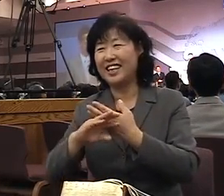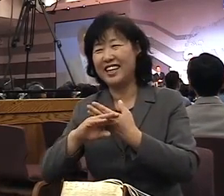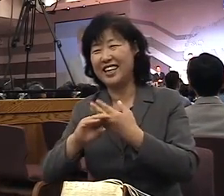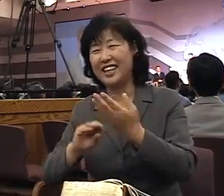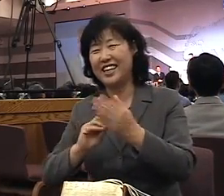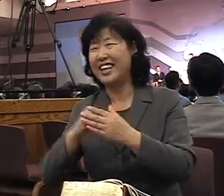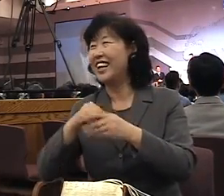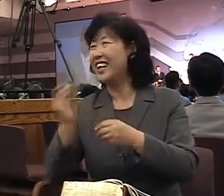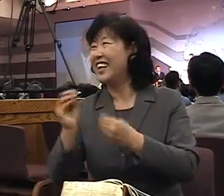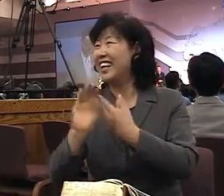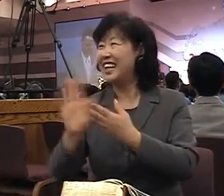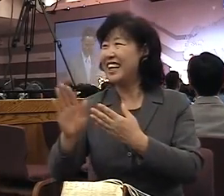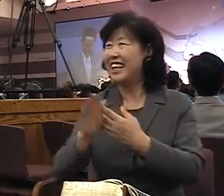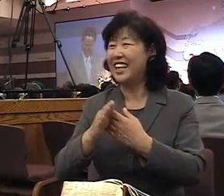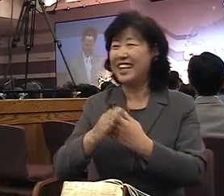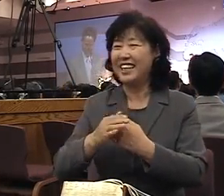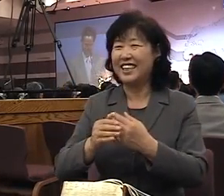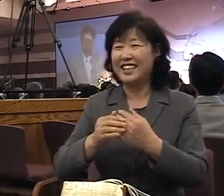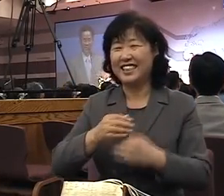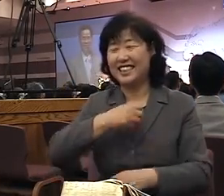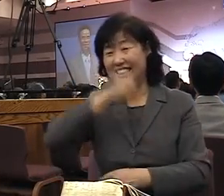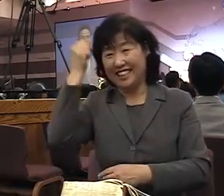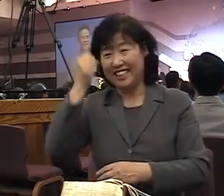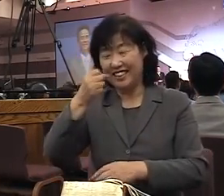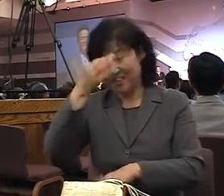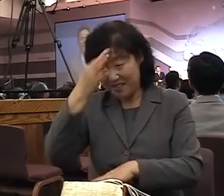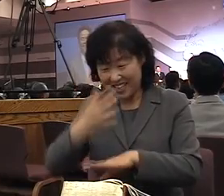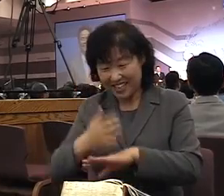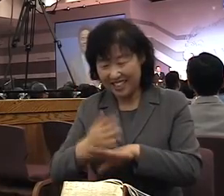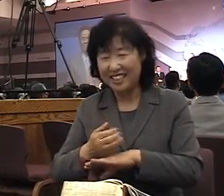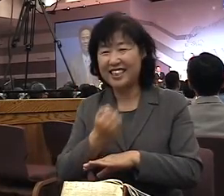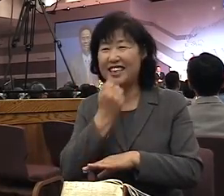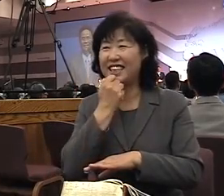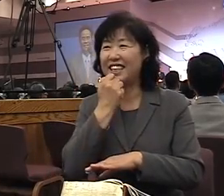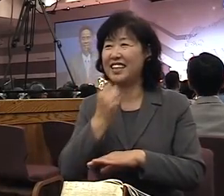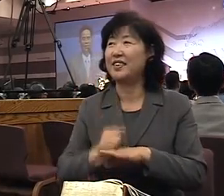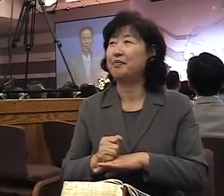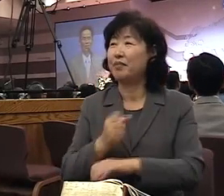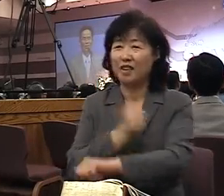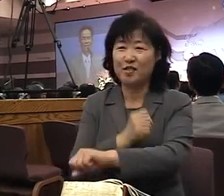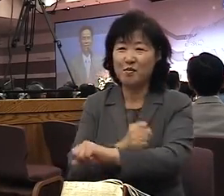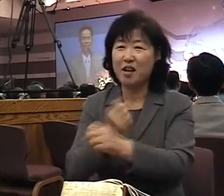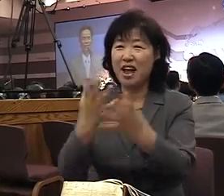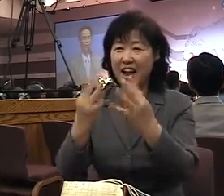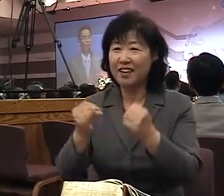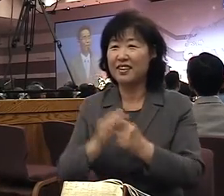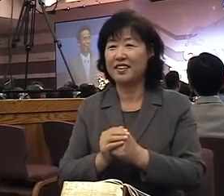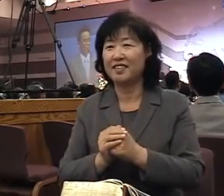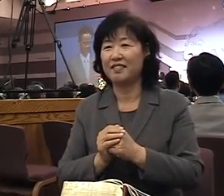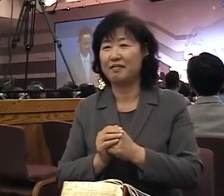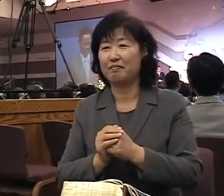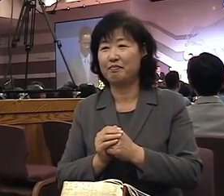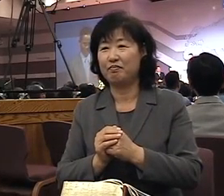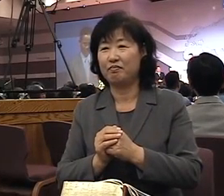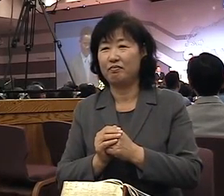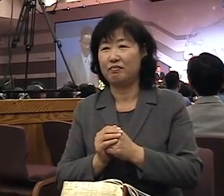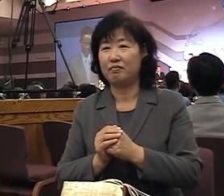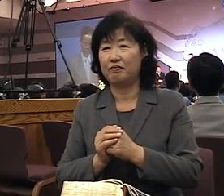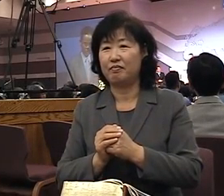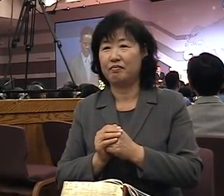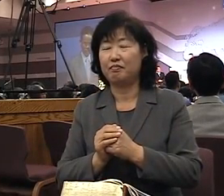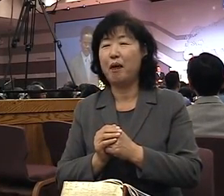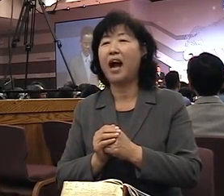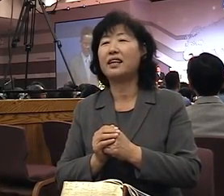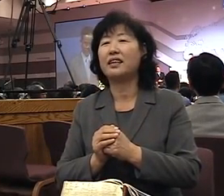미안하지요. 수고 많이 하셨습니다. 이 이제 또 우리의 위로가 필요한 가정이 있습니다.